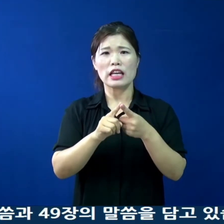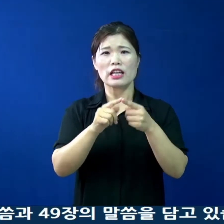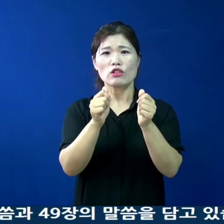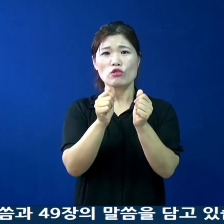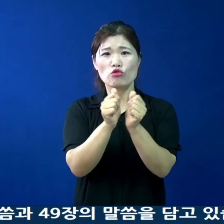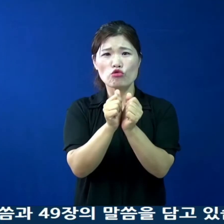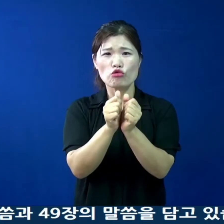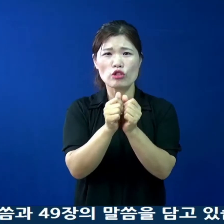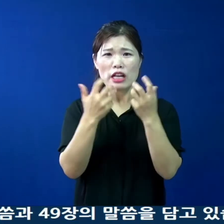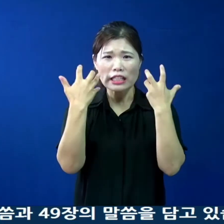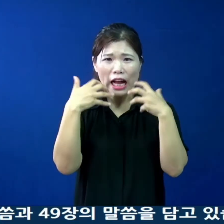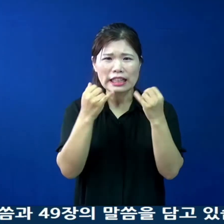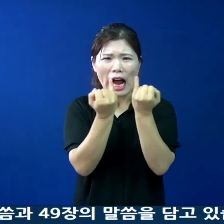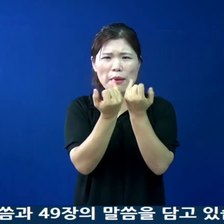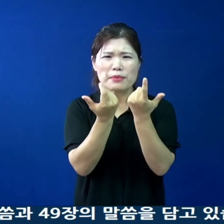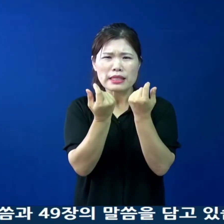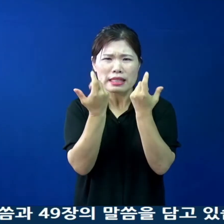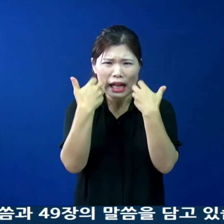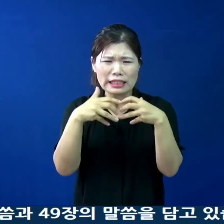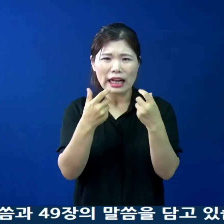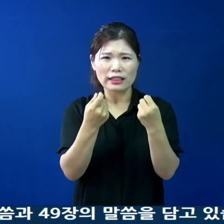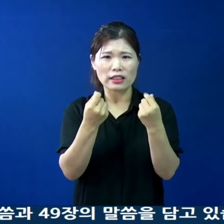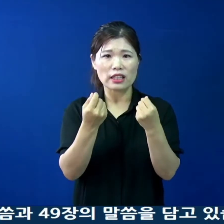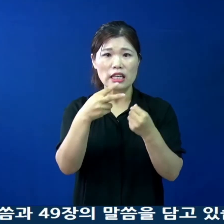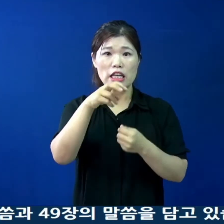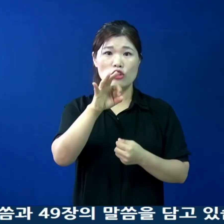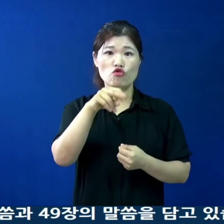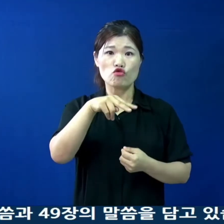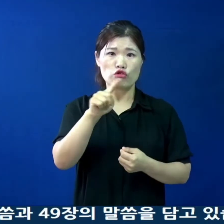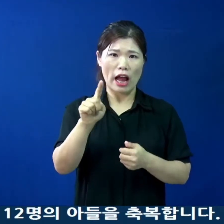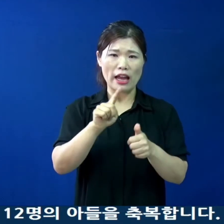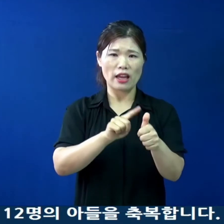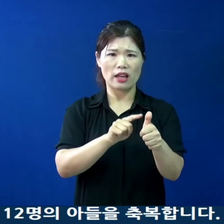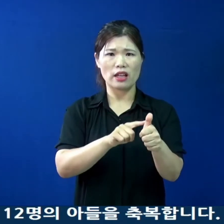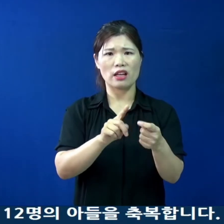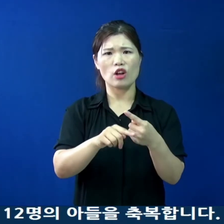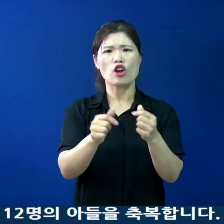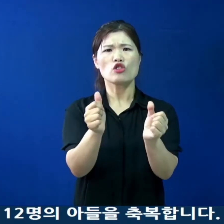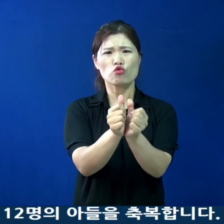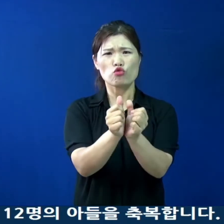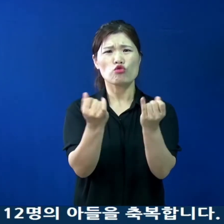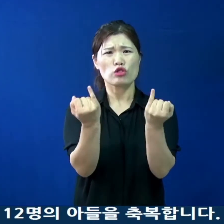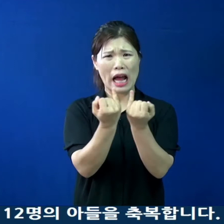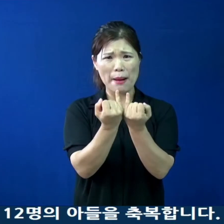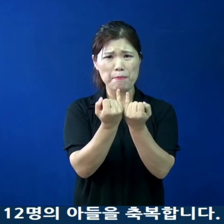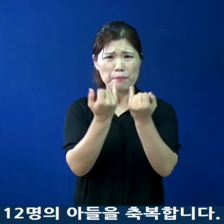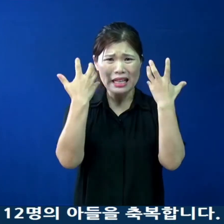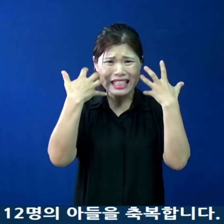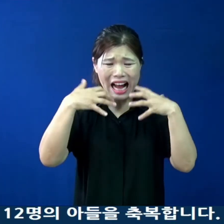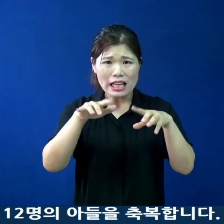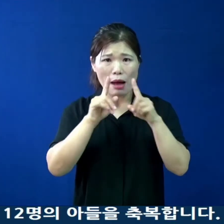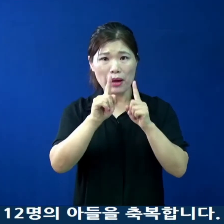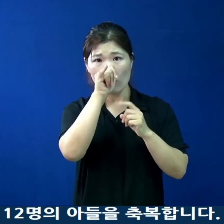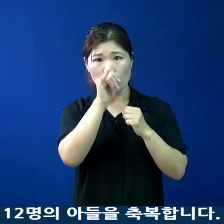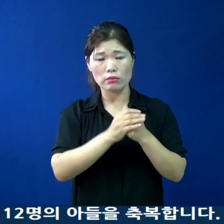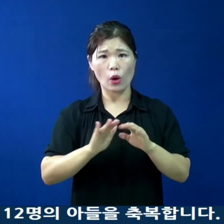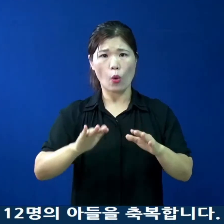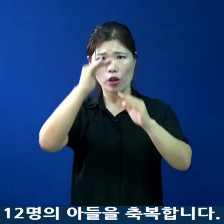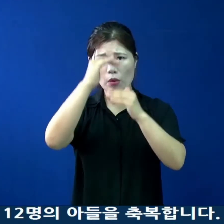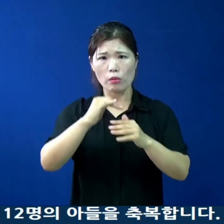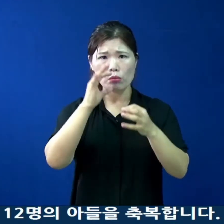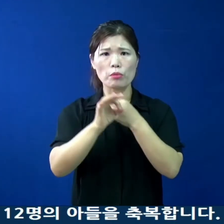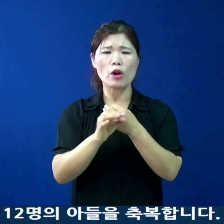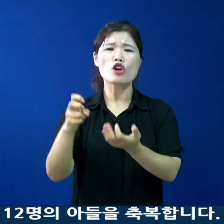있으랴. 여기서 유다를 수사자와 암사자로 묘사하는데 오늘 본문에도 9절에